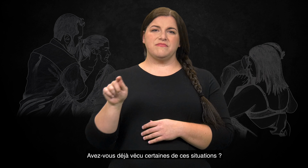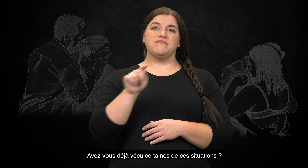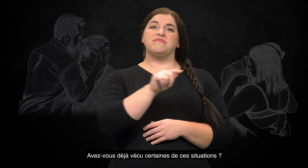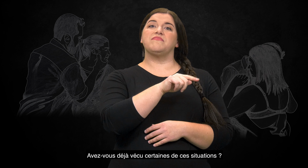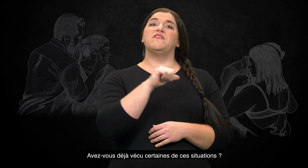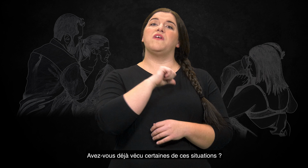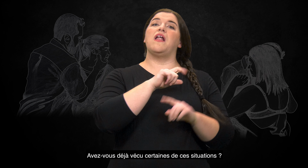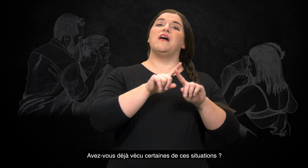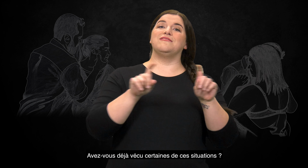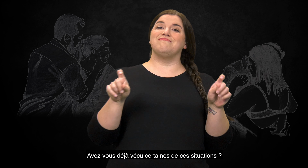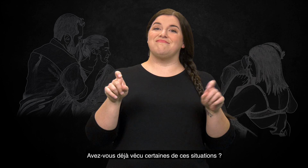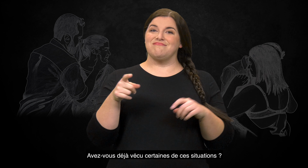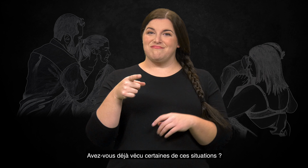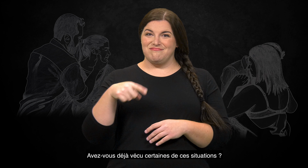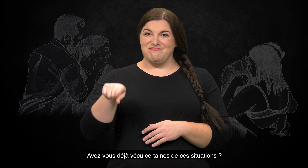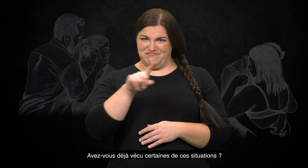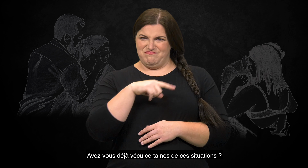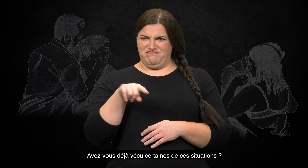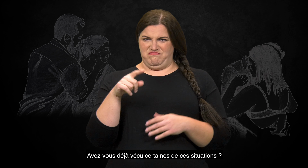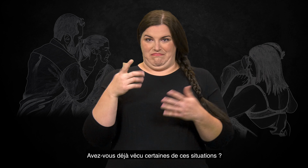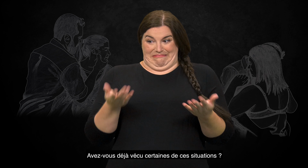Avez-vous déjà vécu certaines de ces situations?